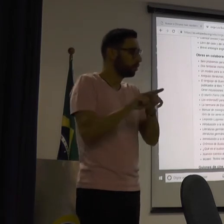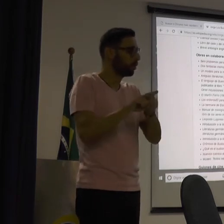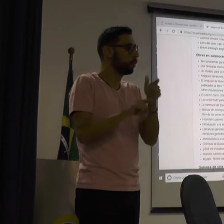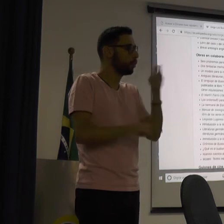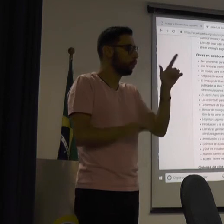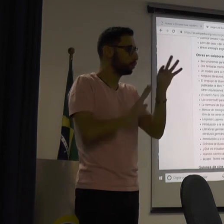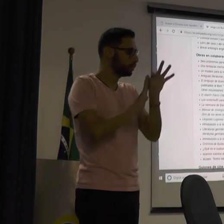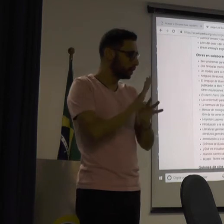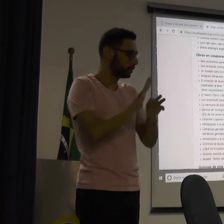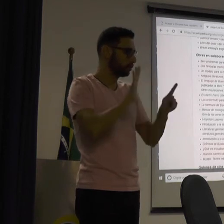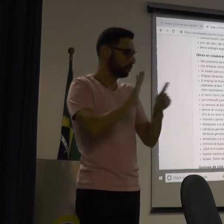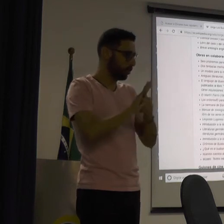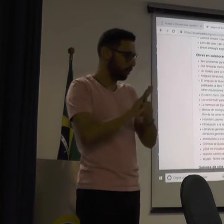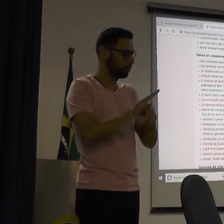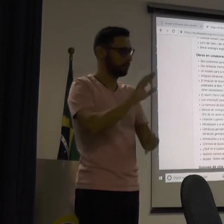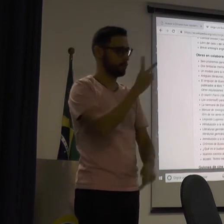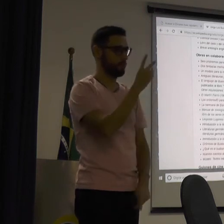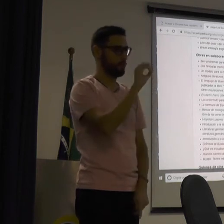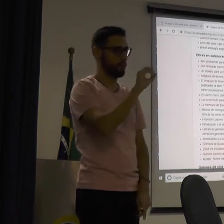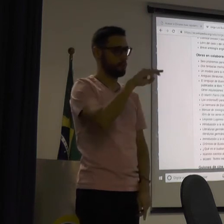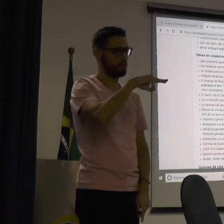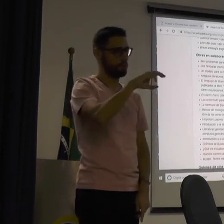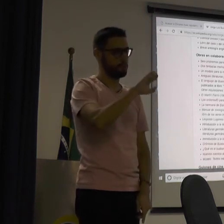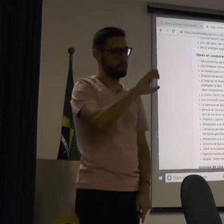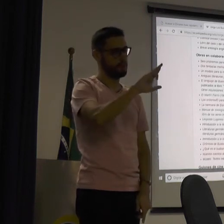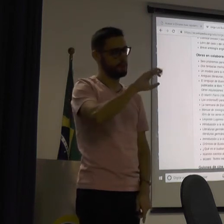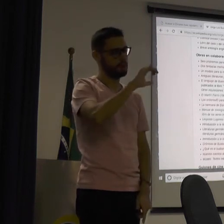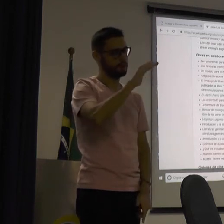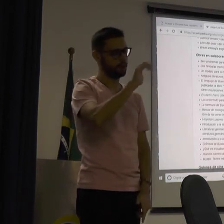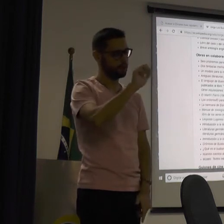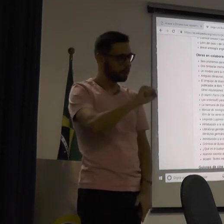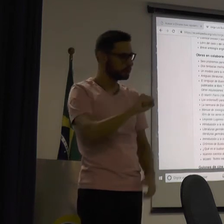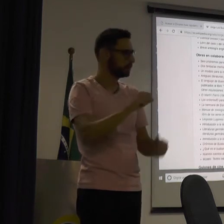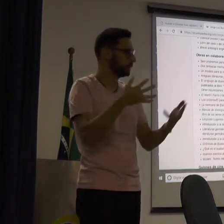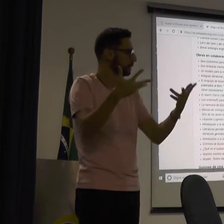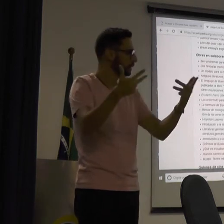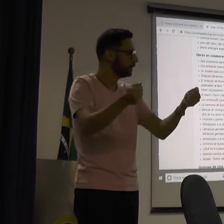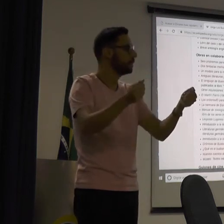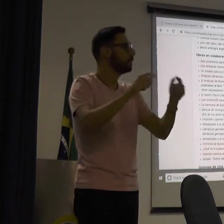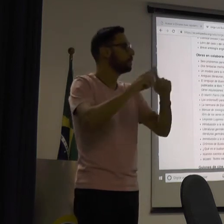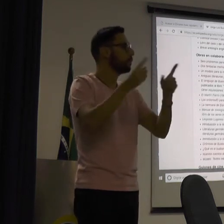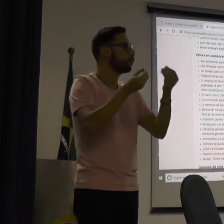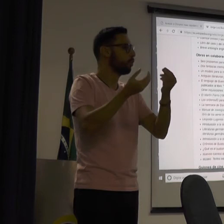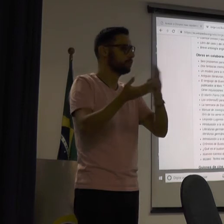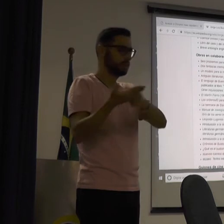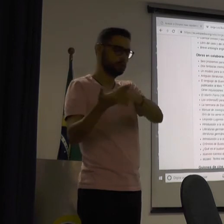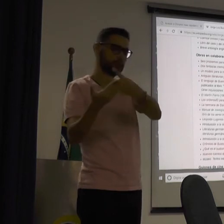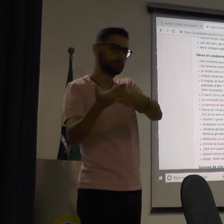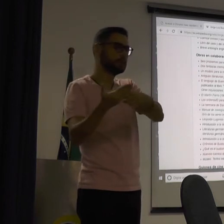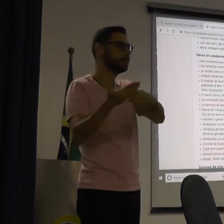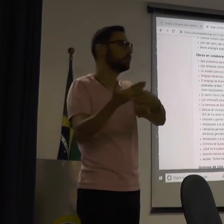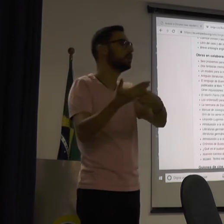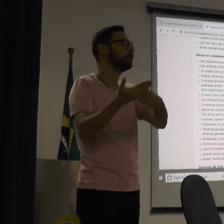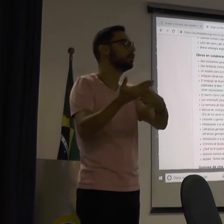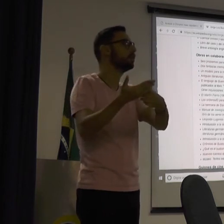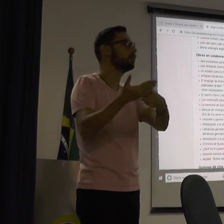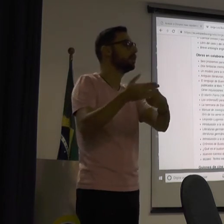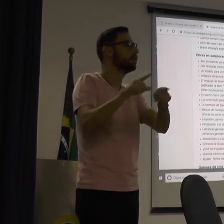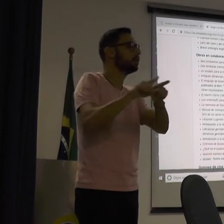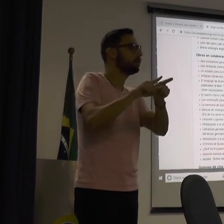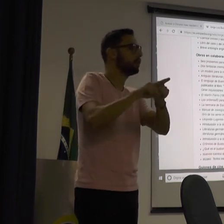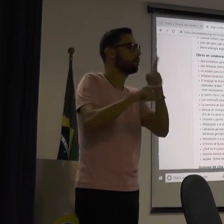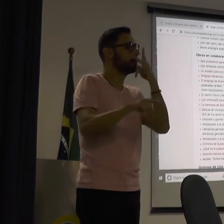que, justamente aí, que era o que você estava colocando, ele coloca a tradução no mesmo patamar, ou talvez